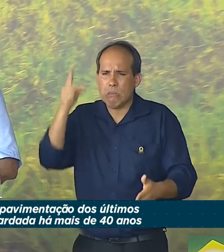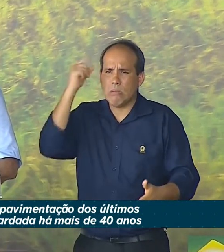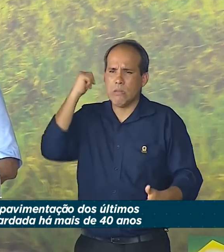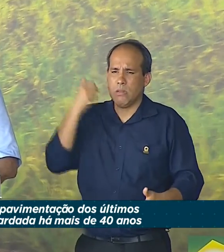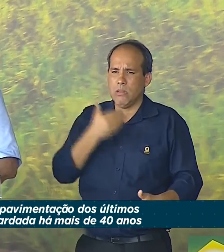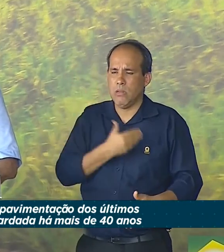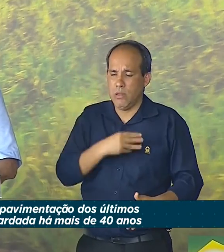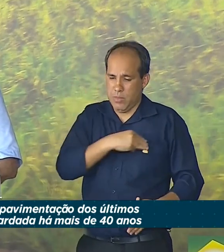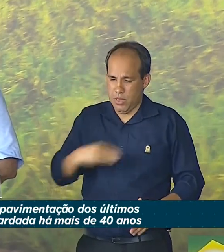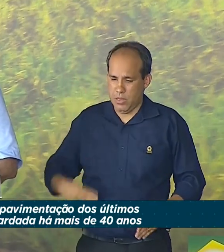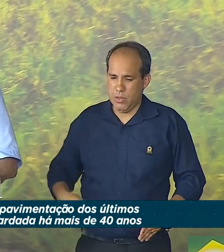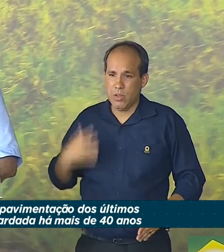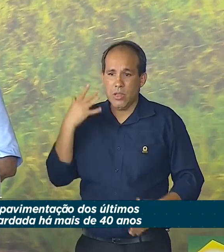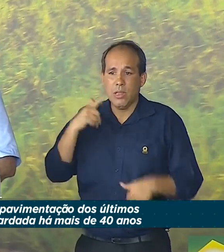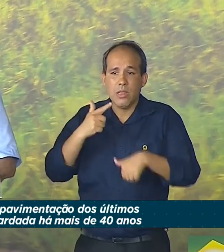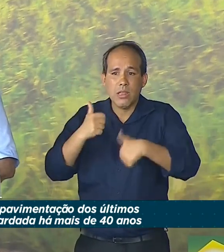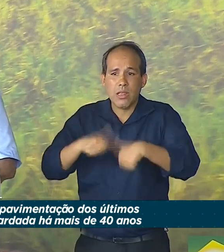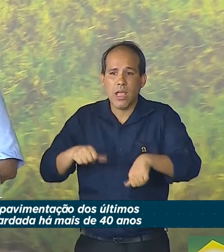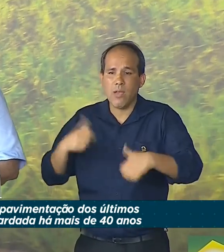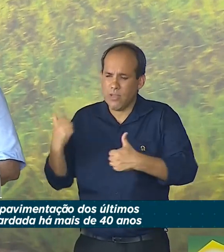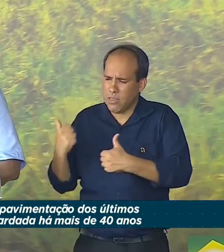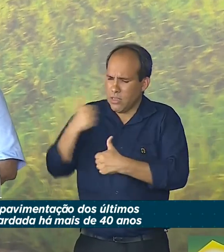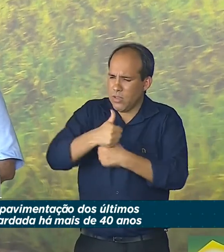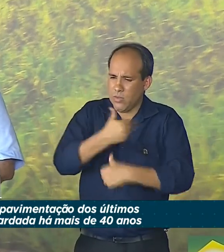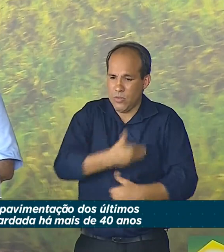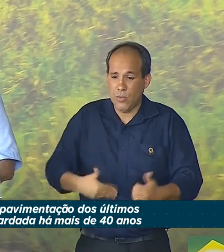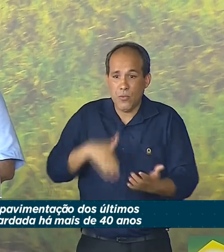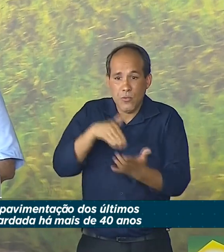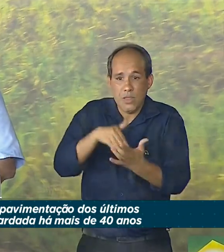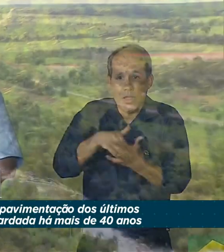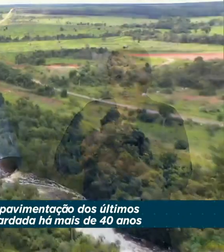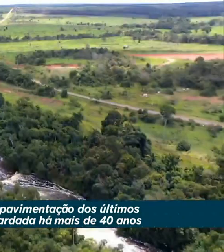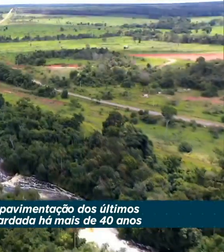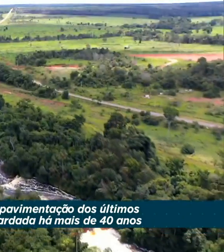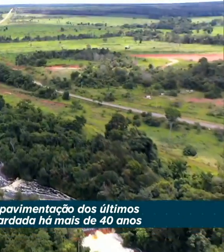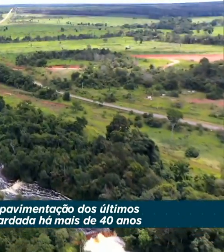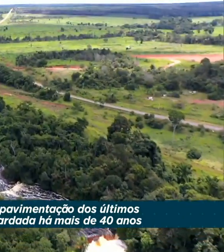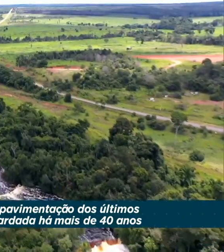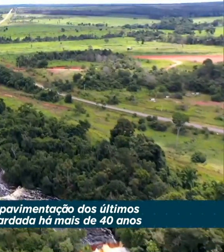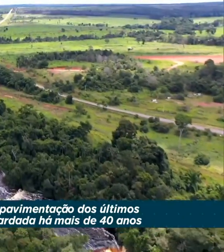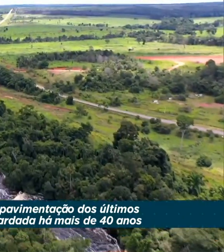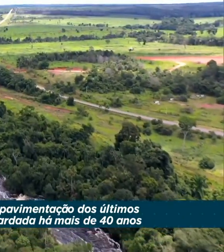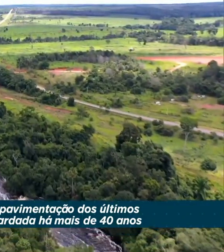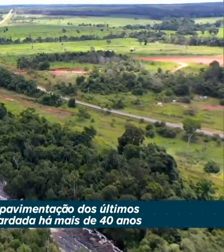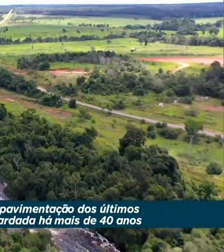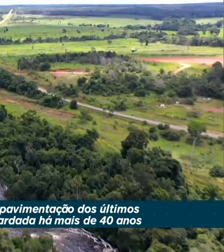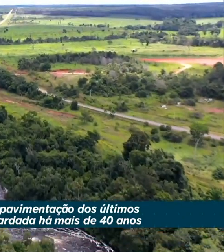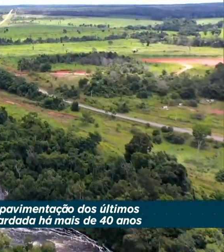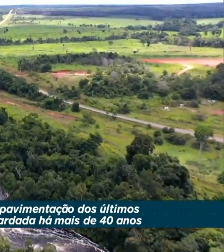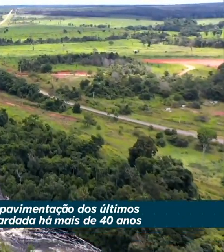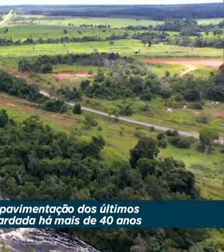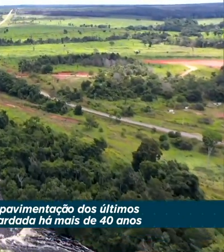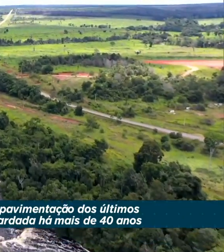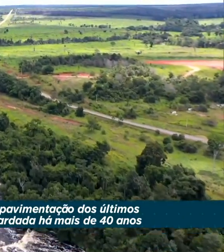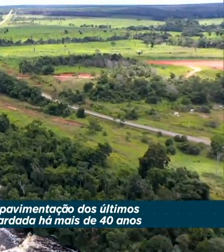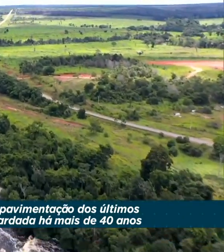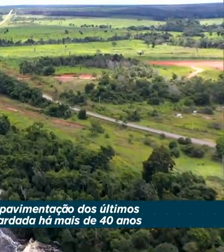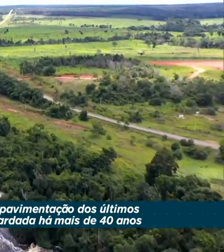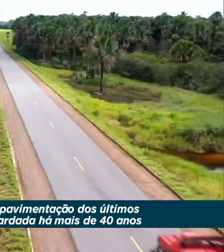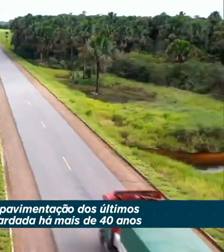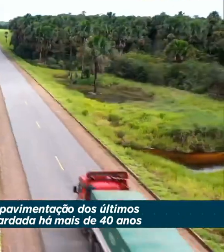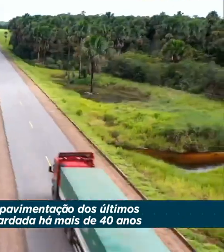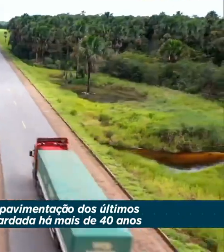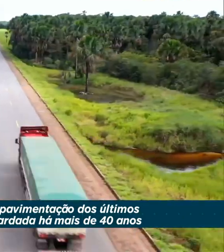comigo, por ocasião da transição, no final de 2018. É, porque governar é eleger